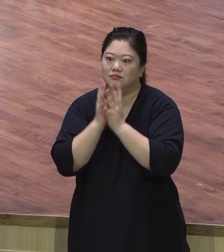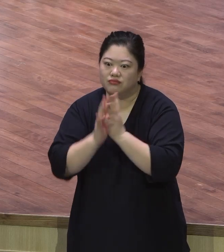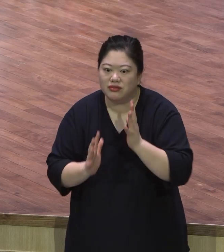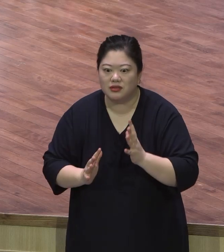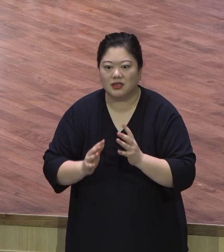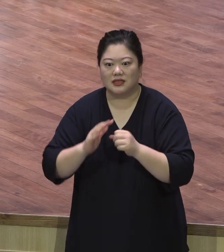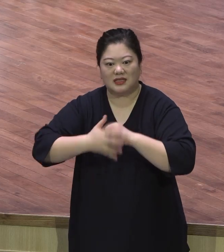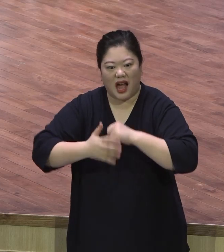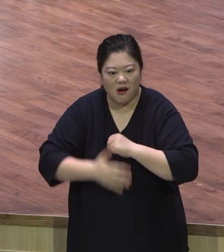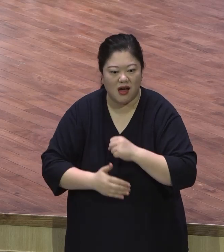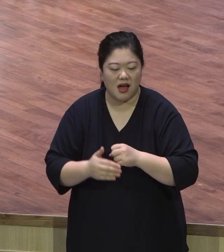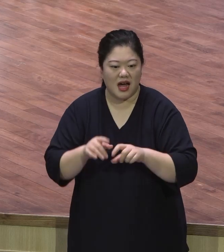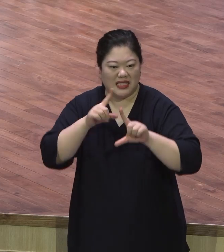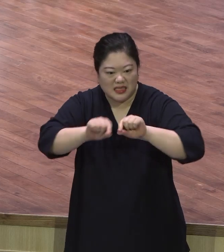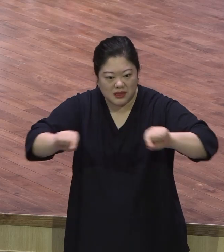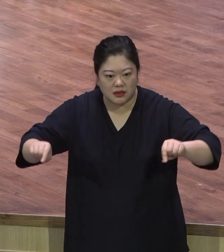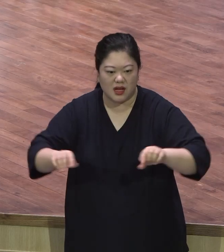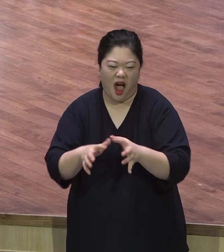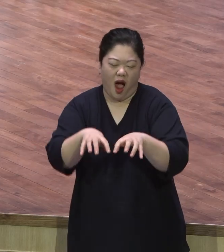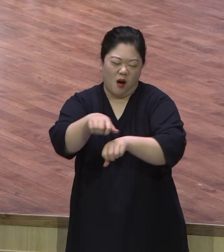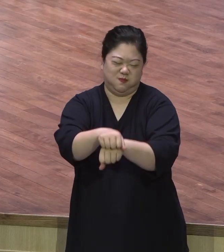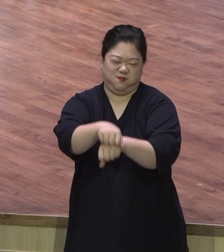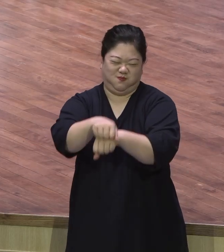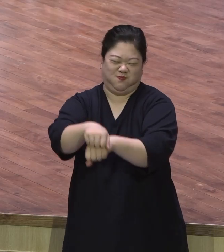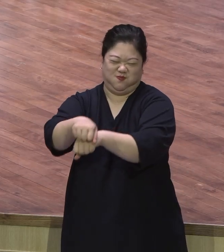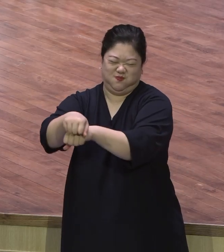썩을 때까지 나 또 안 줘. 남 주니까 아까웠어.